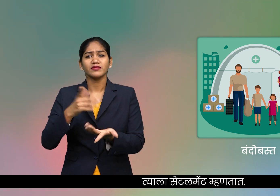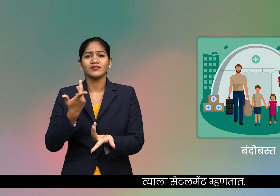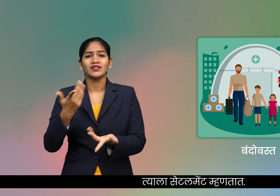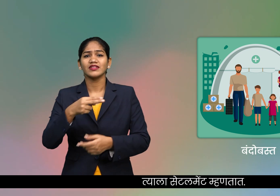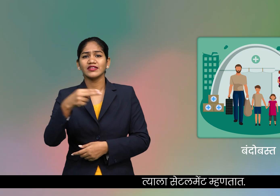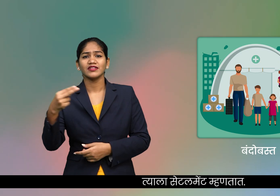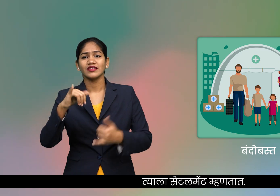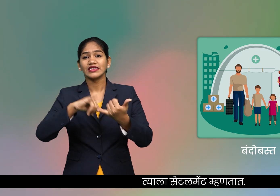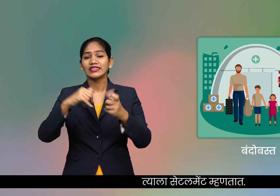सेटलमेंट म्हणतात.